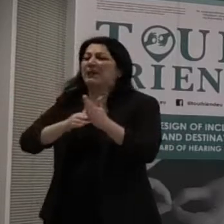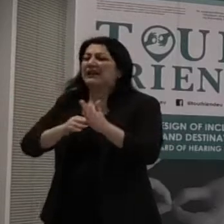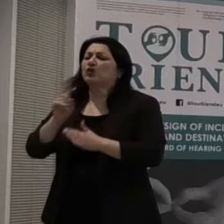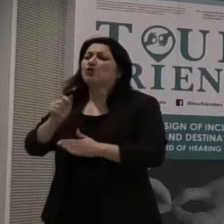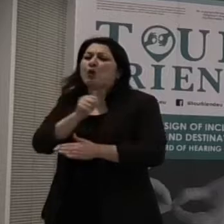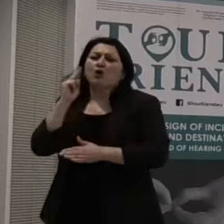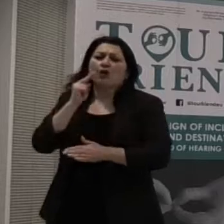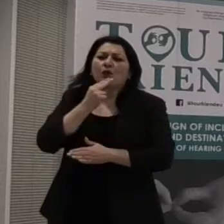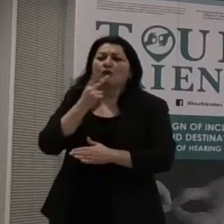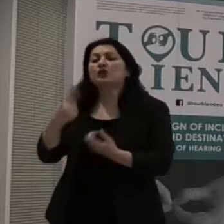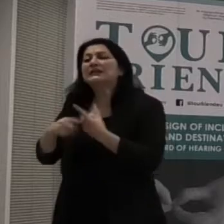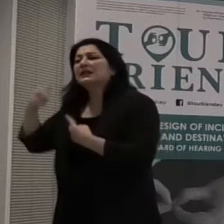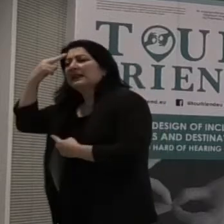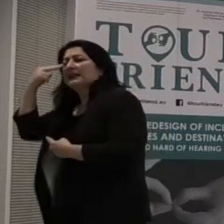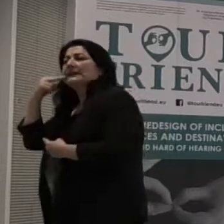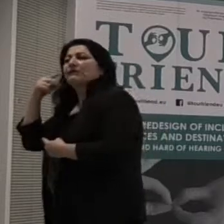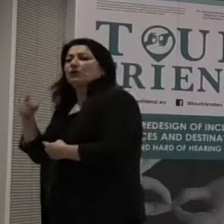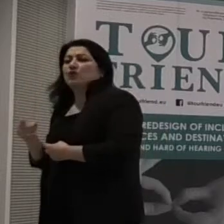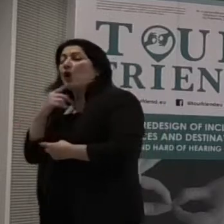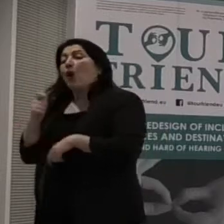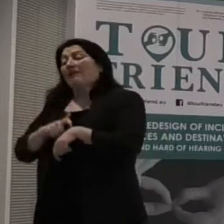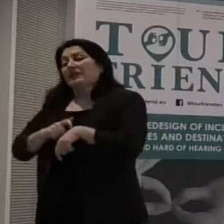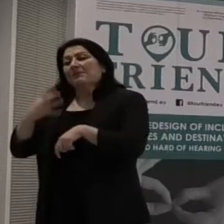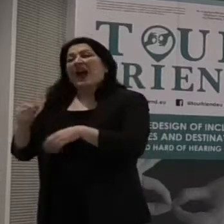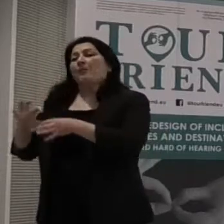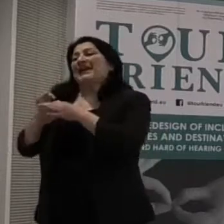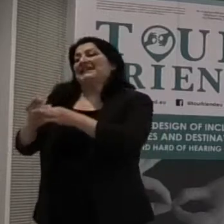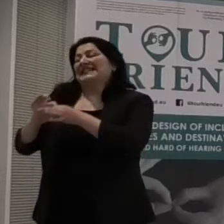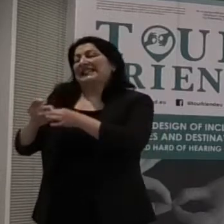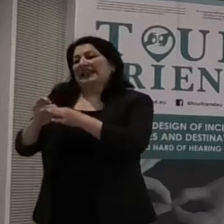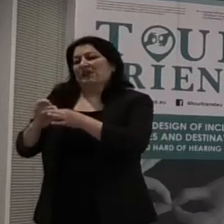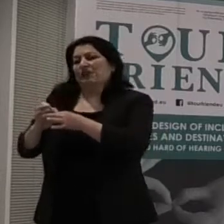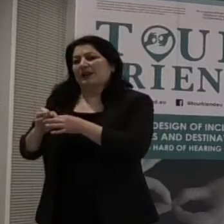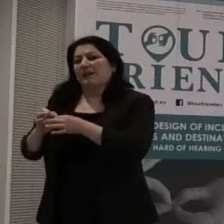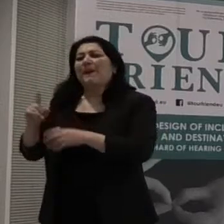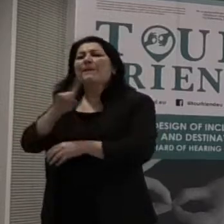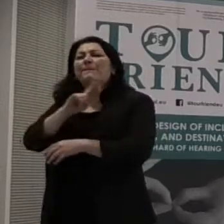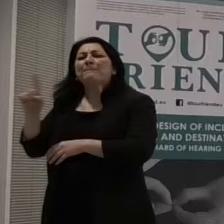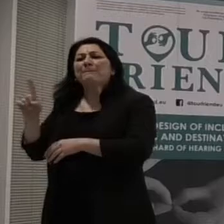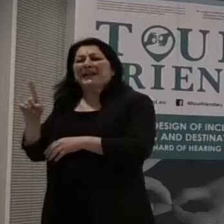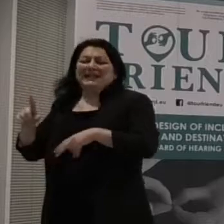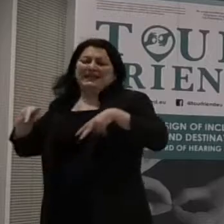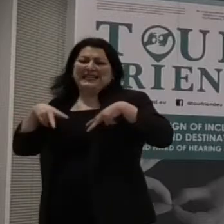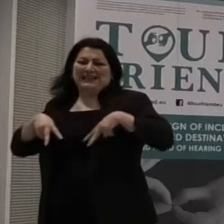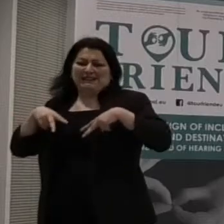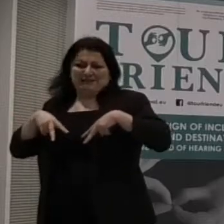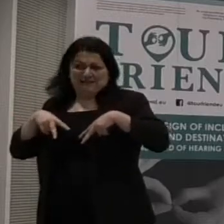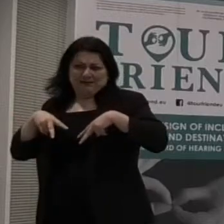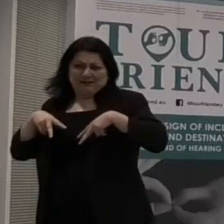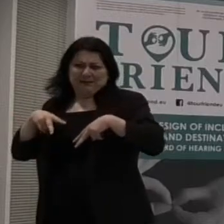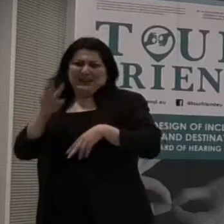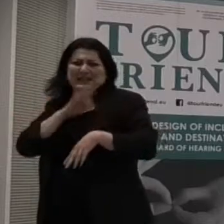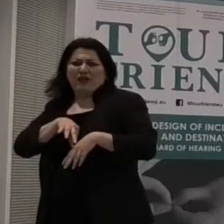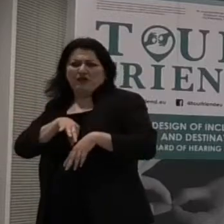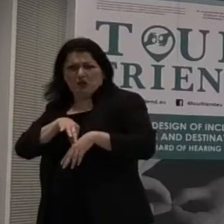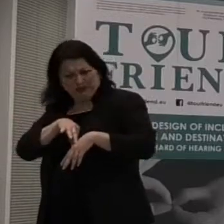τυφλούς. Καθώς βρισκόμαστε σε συνεργασία και με τη μη κερδοσκοπική το Με Άλλα Μάτια, αξιολογούνται αυτές